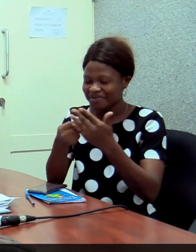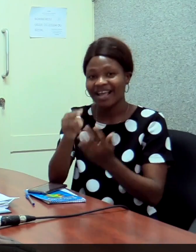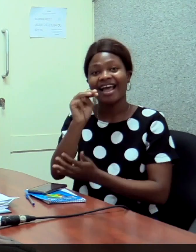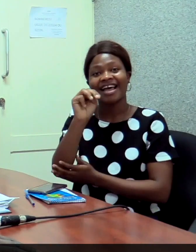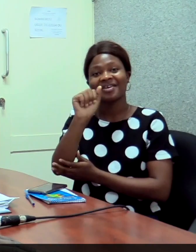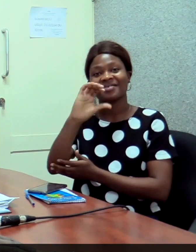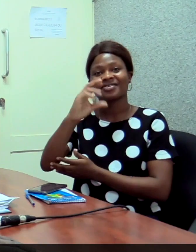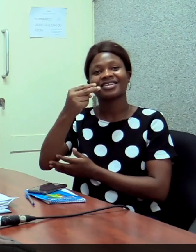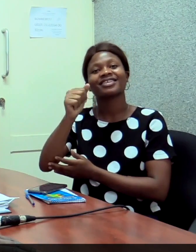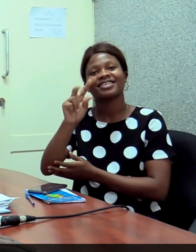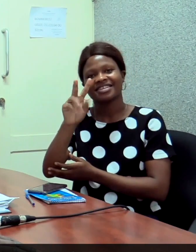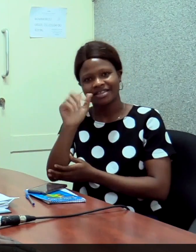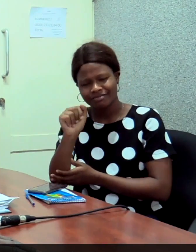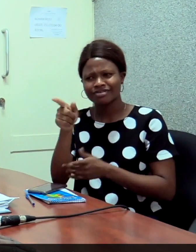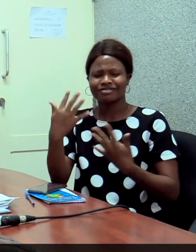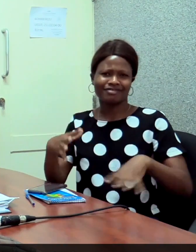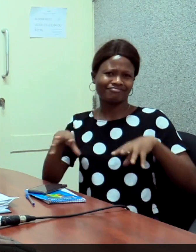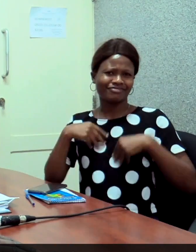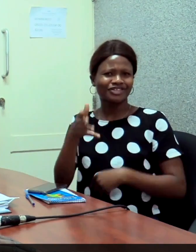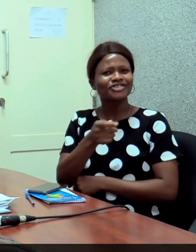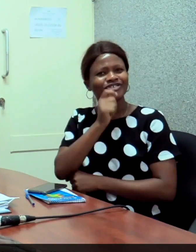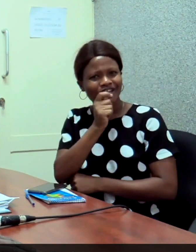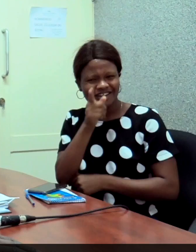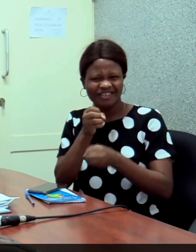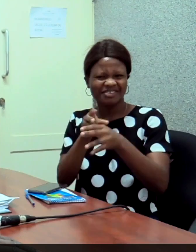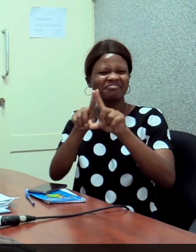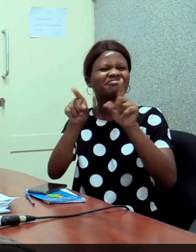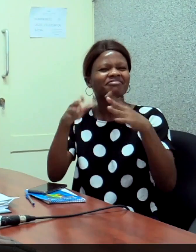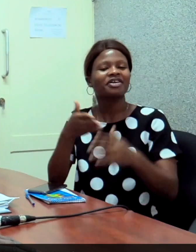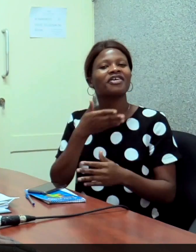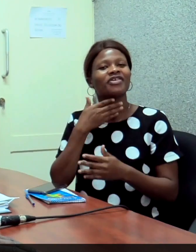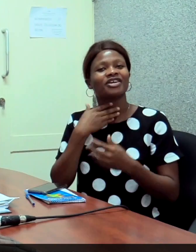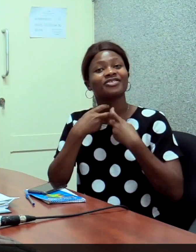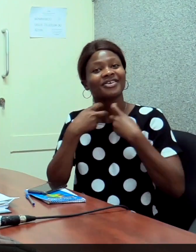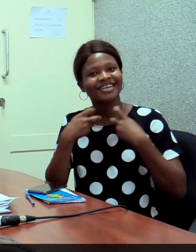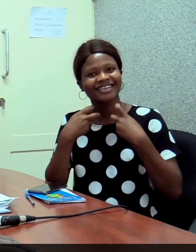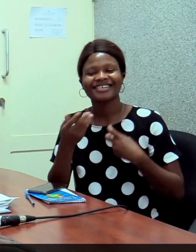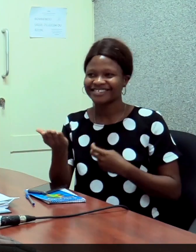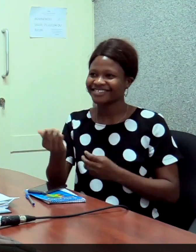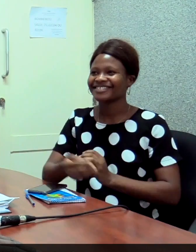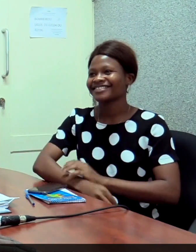Muito obrigada, Dr. Machava, por ter aceitado a nossa entrevista para falarmos da perda de voz.